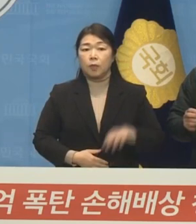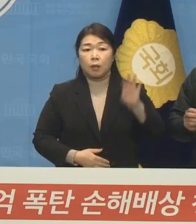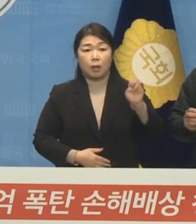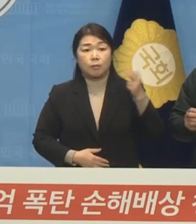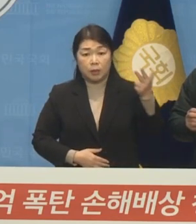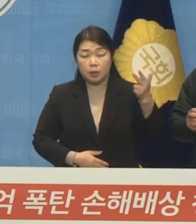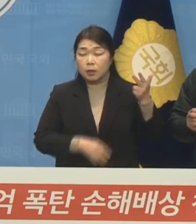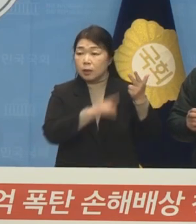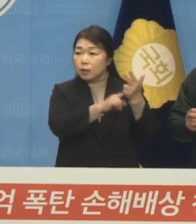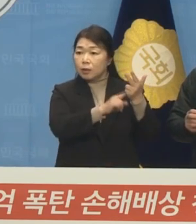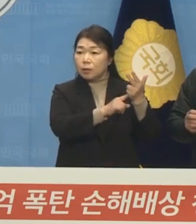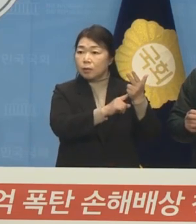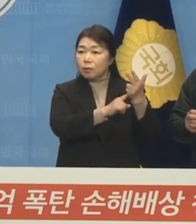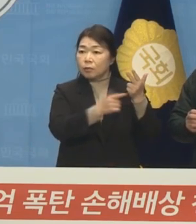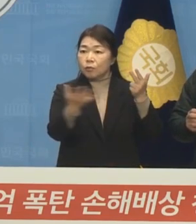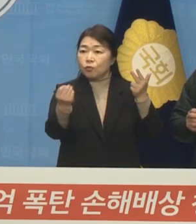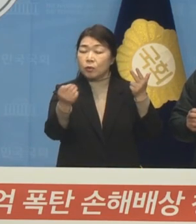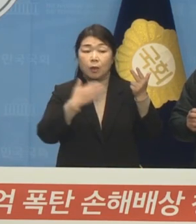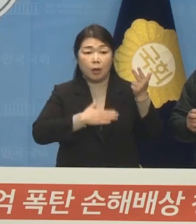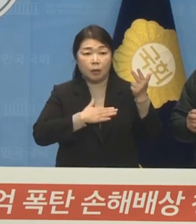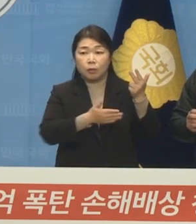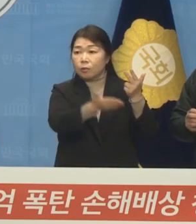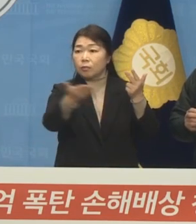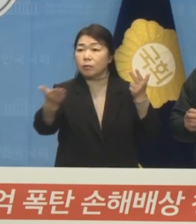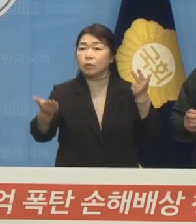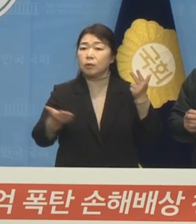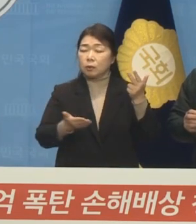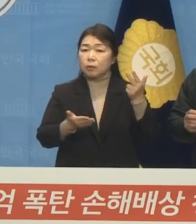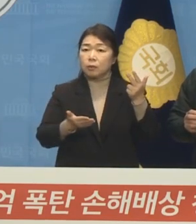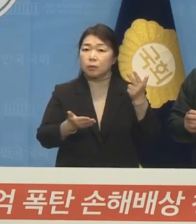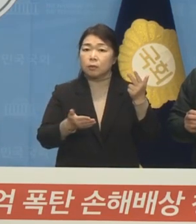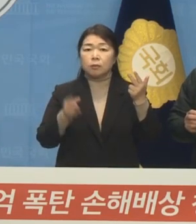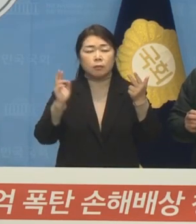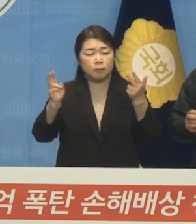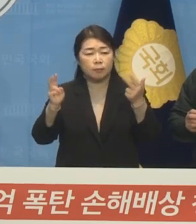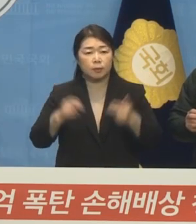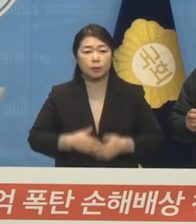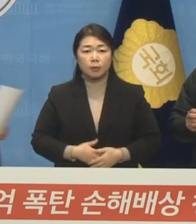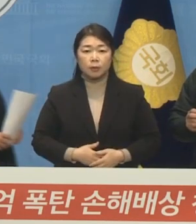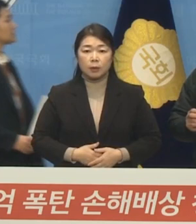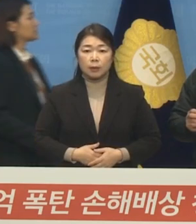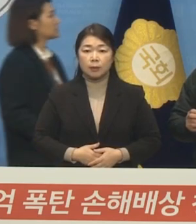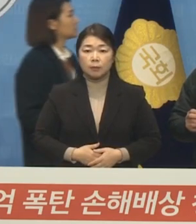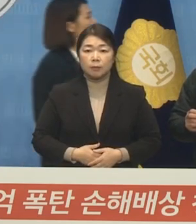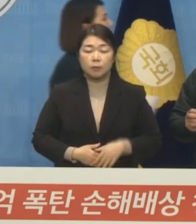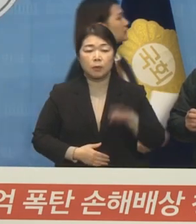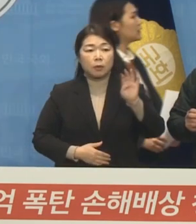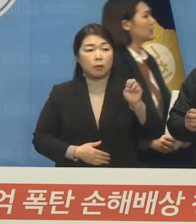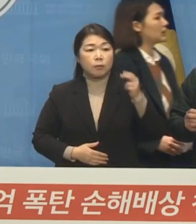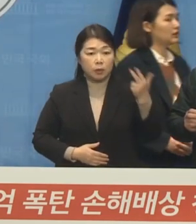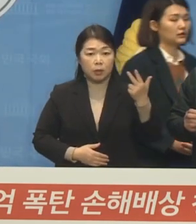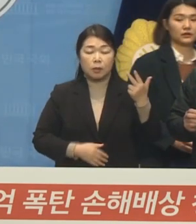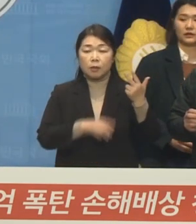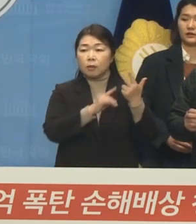47이라는 숫자들 우리 기자분들께서 알고 계시나 모르겠습니다. 47,